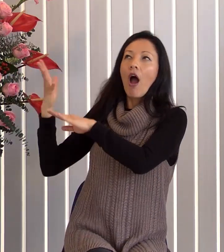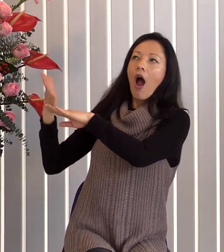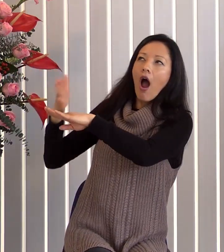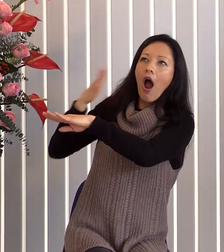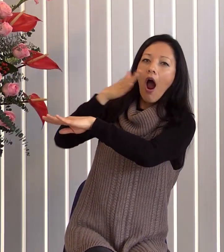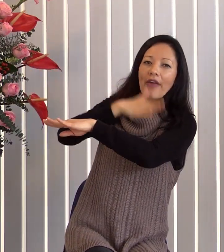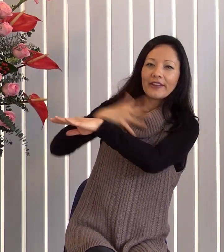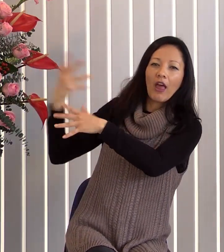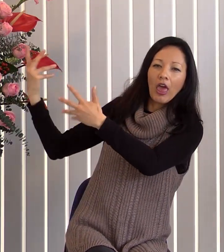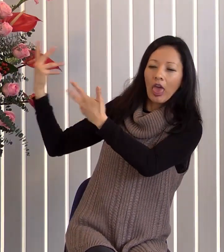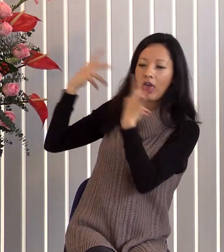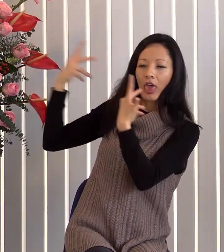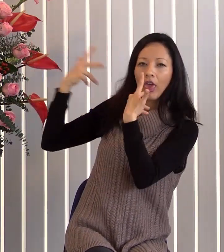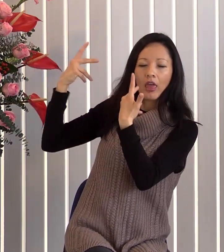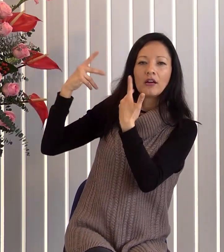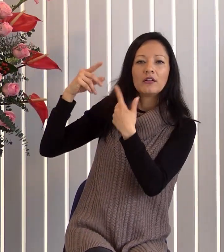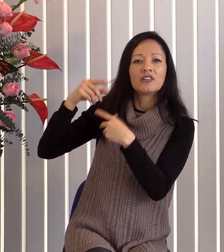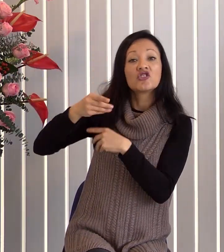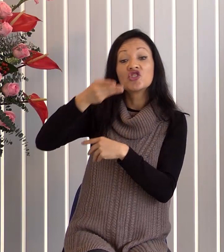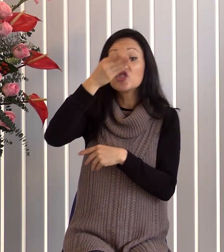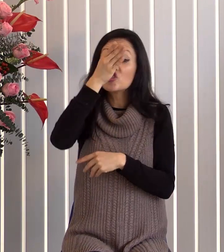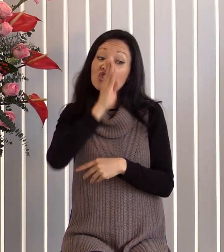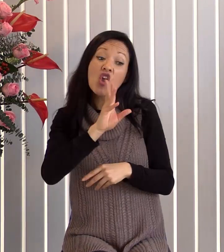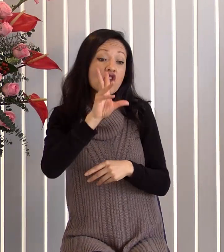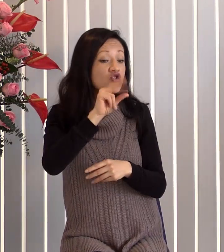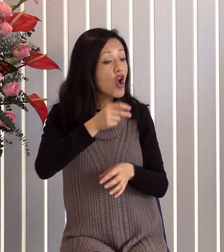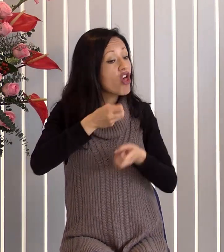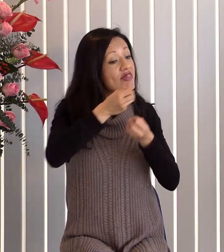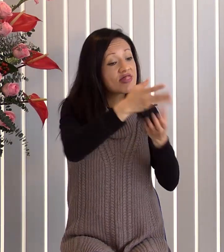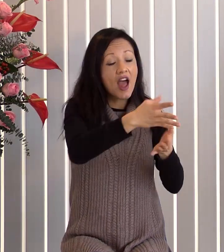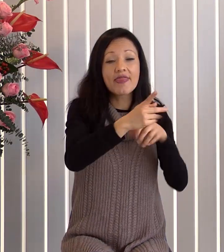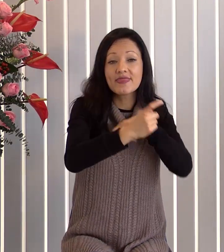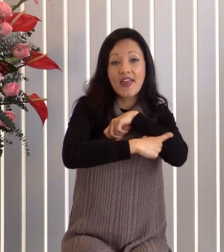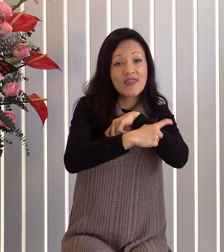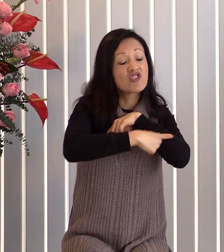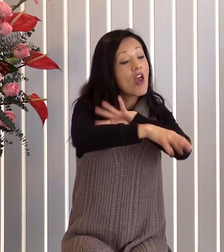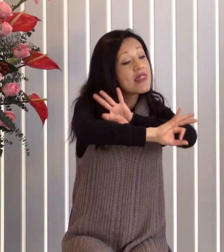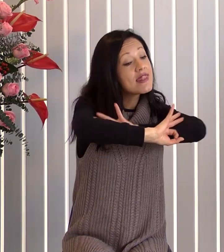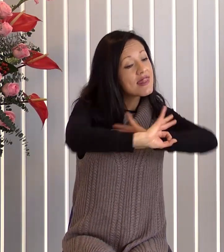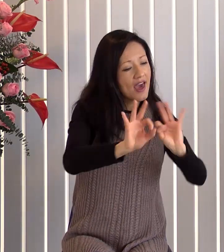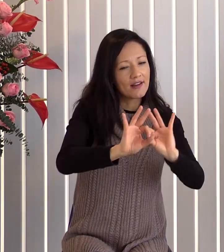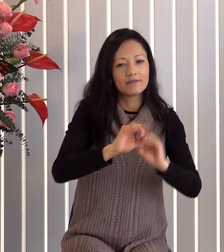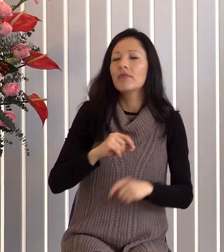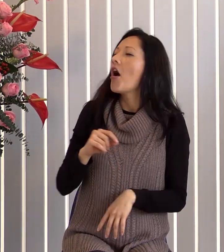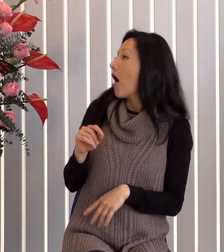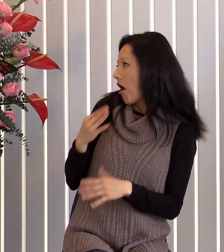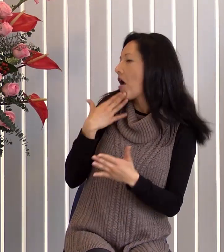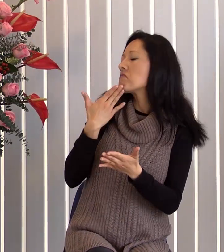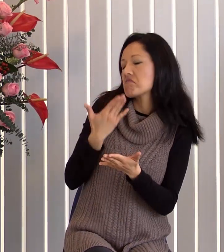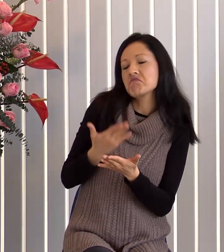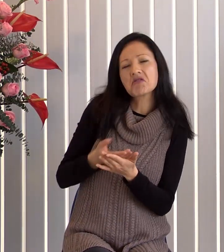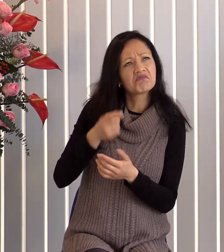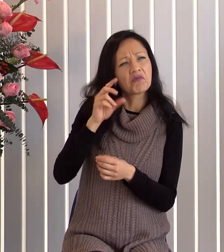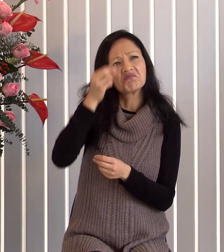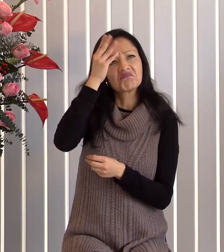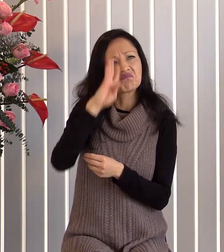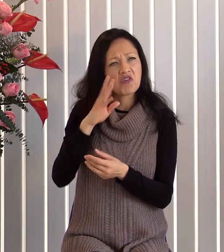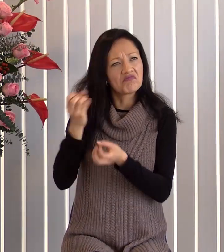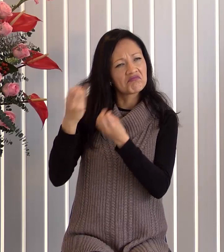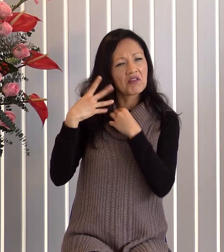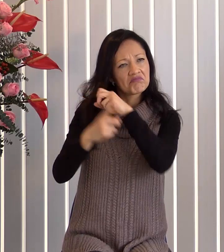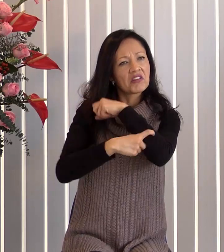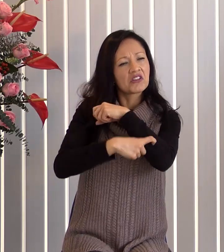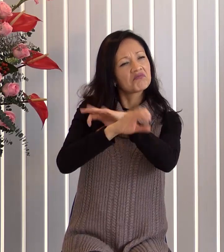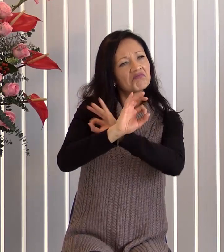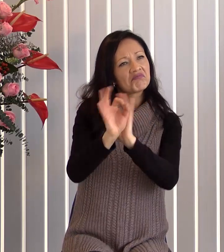predicador en su vida de fe que Dios no prueba, Dios no tienta a nadie, entonces Dios dijo, no, Dios no nos mete en la